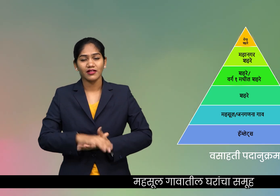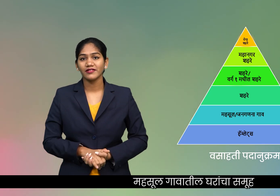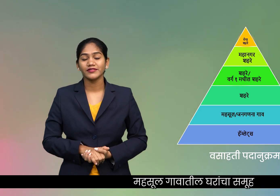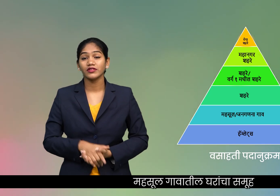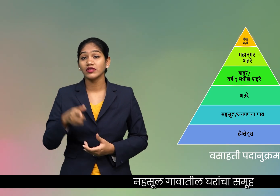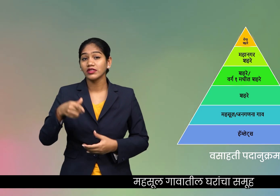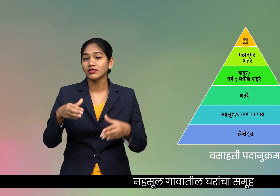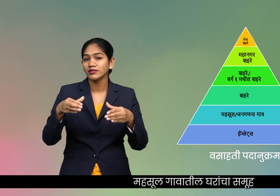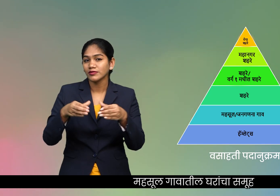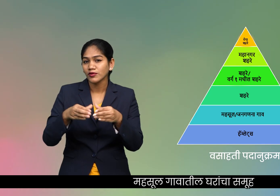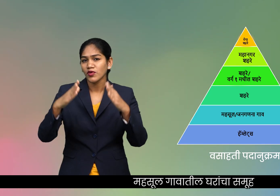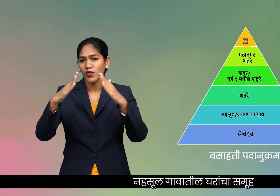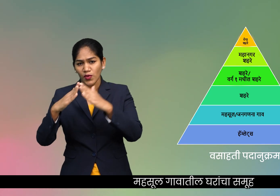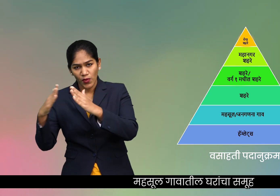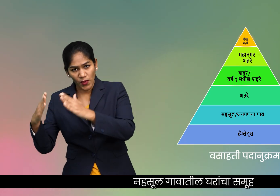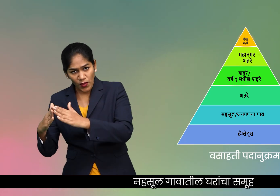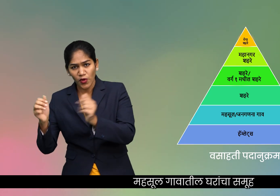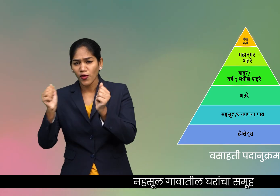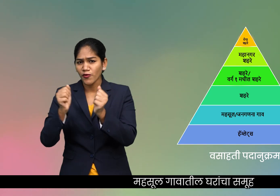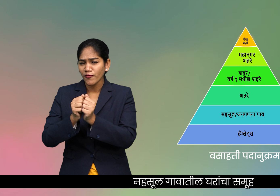महसूल गावातील घरांचा समूह.